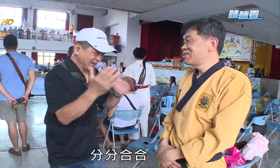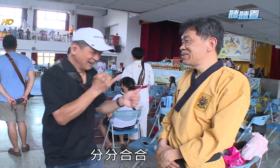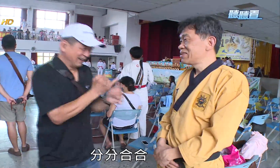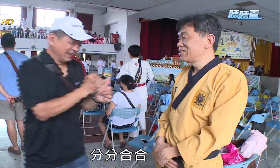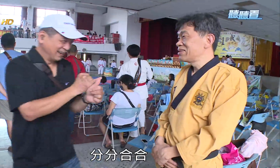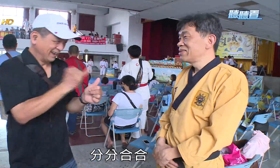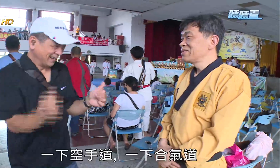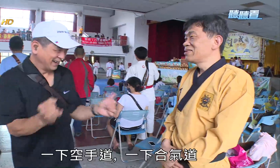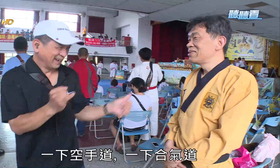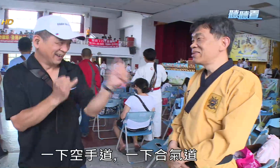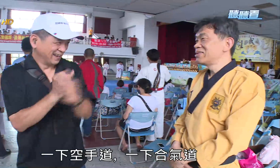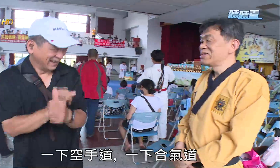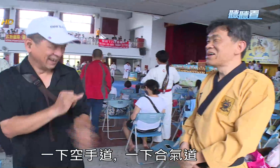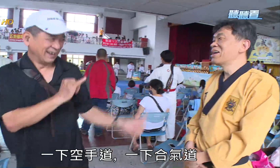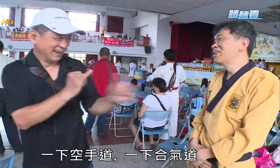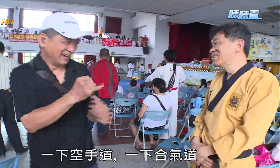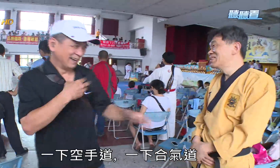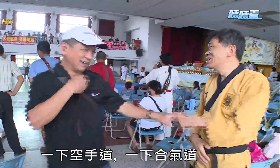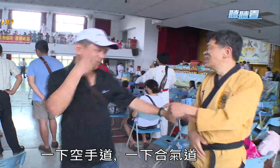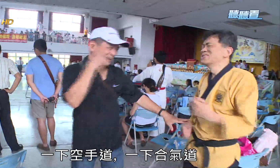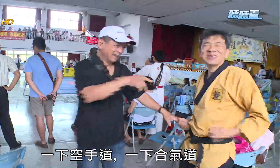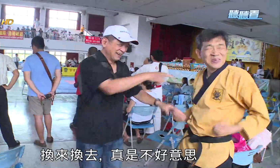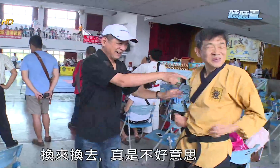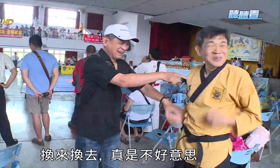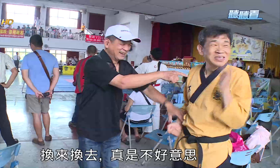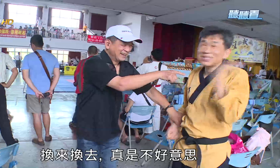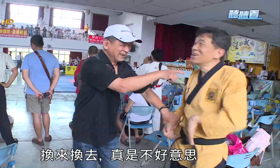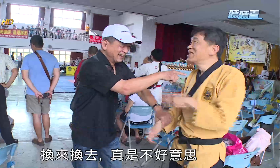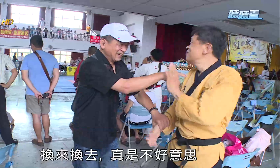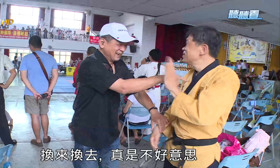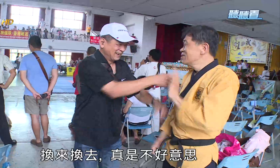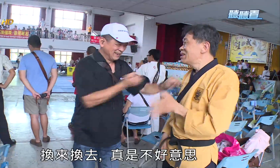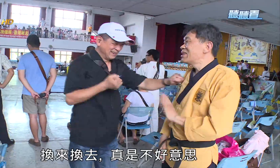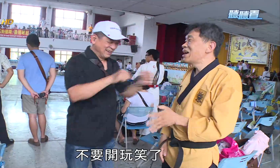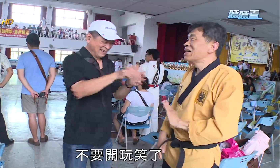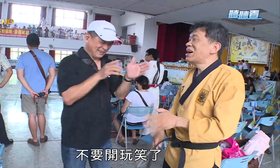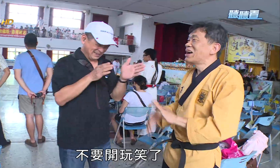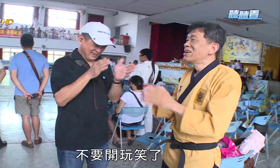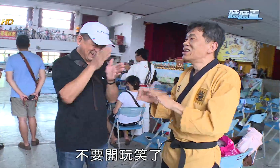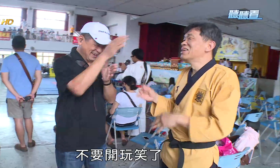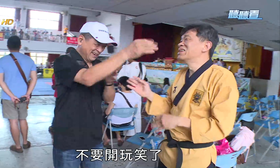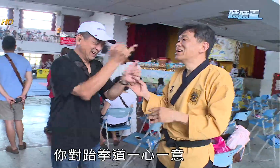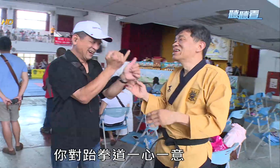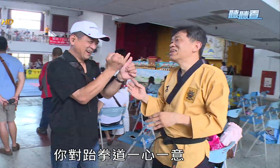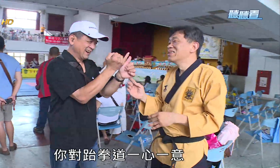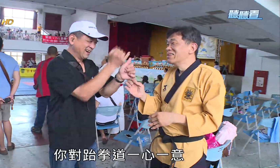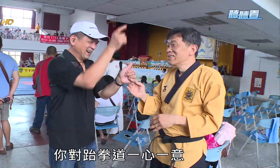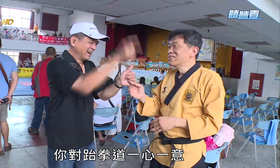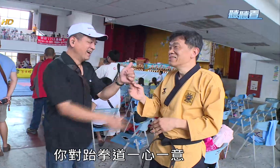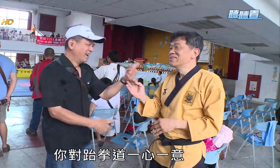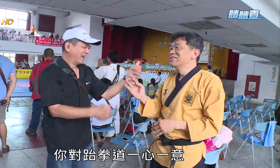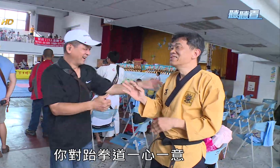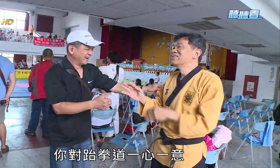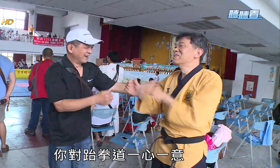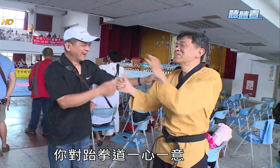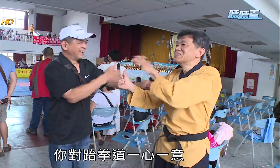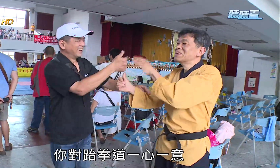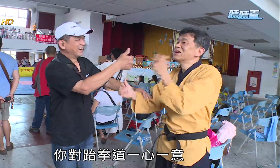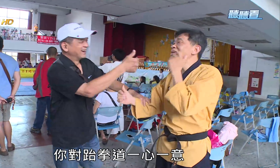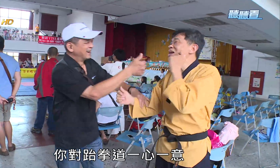合合，一下空手道啊，一下合气道，换来换去，真是 不 好意思啊。 不要开玩笑了啊。 你呢，对跆拳道一心一意，就